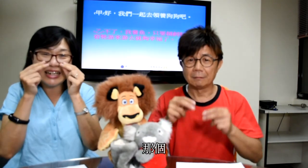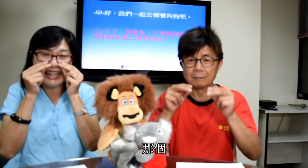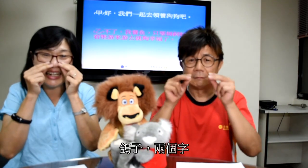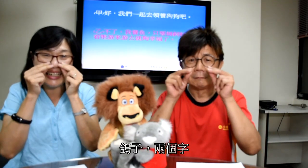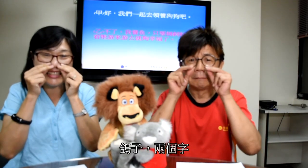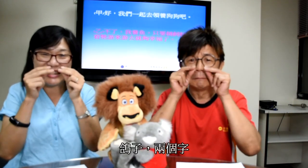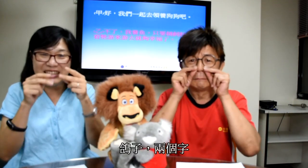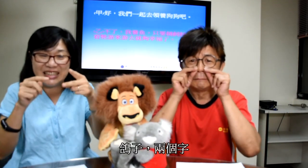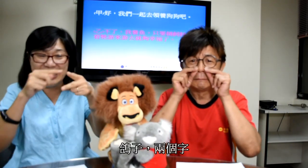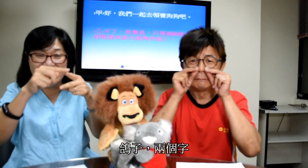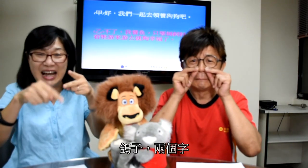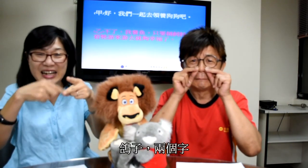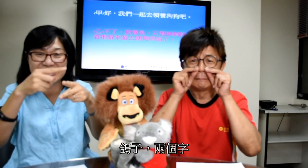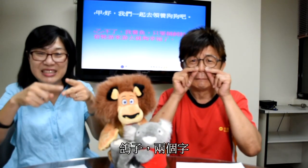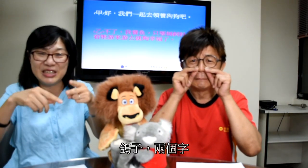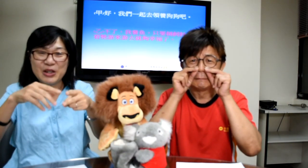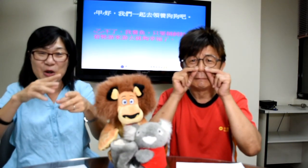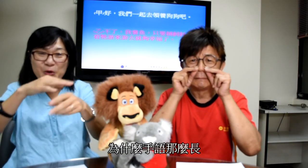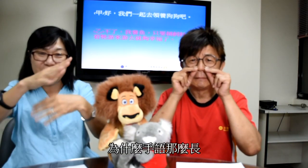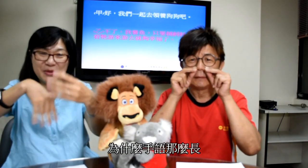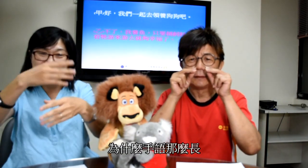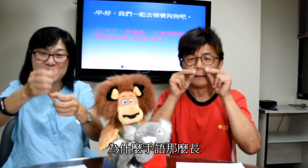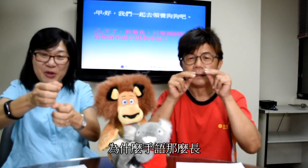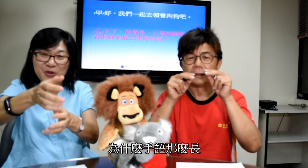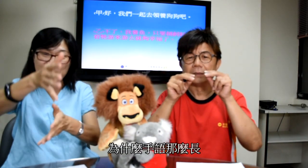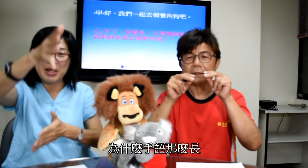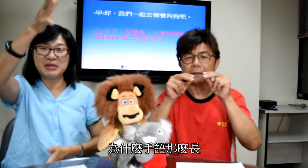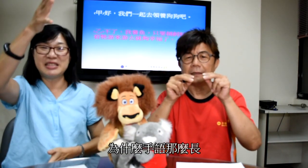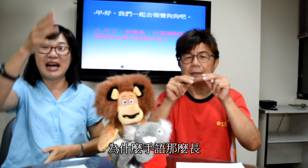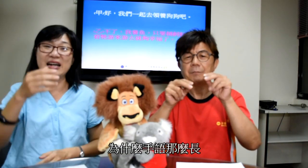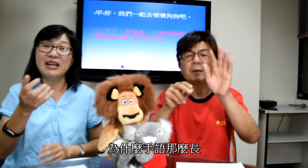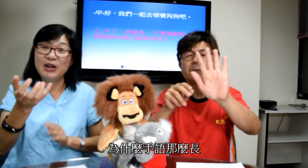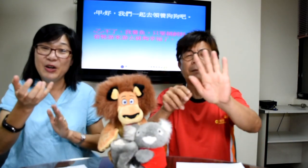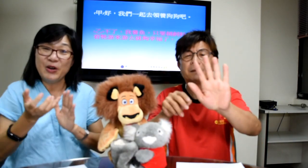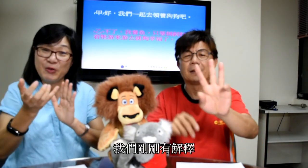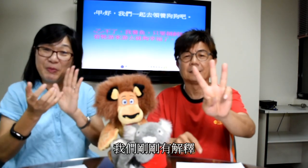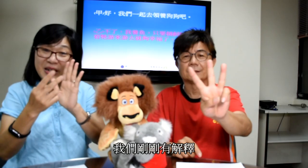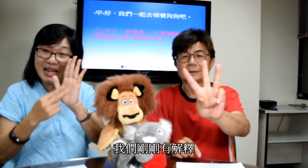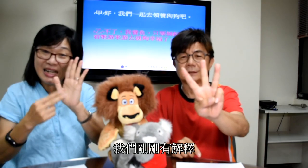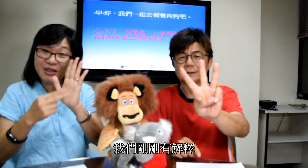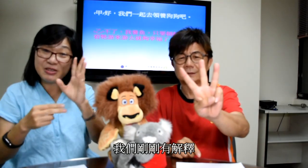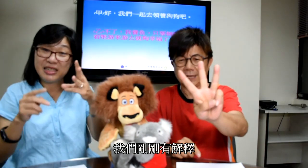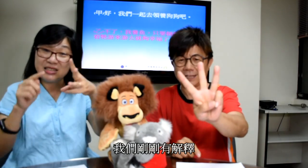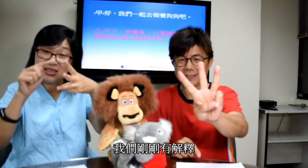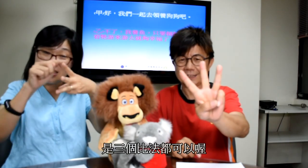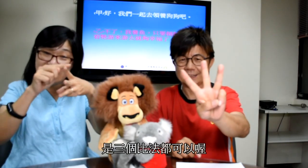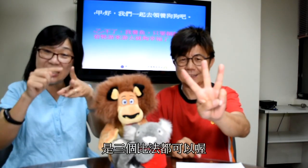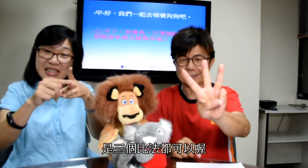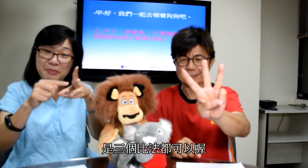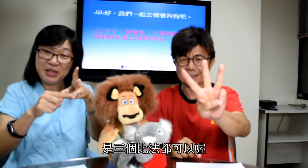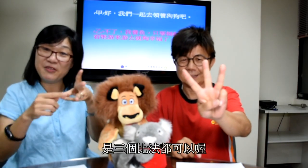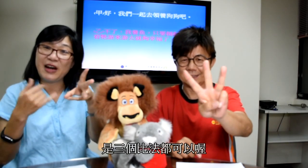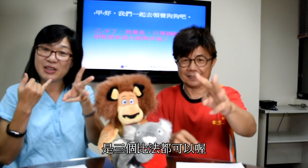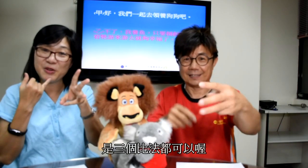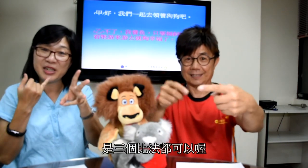鸽子两个字为什么手语那么长，我们刚刚有解释是三个笔法都可以